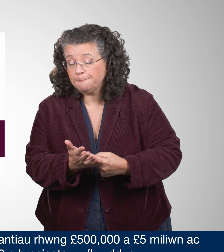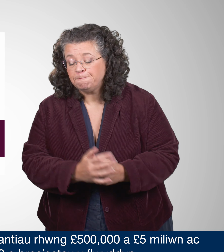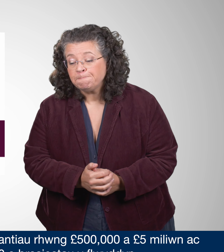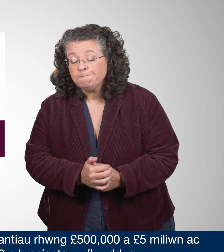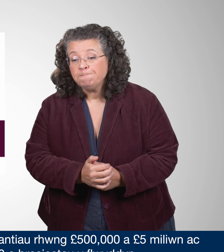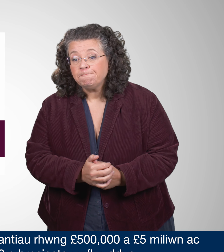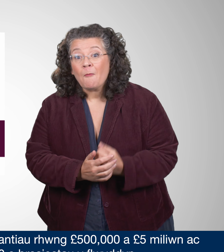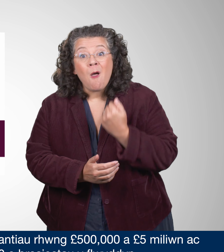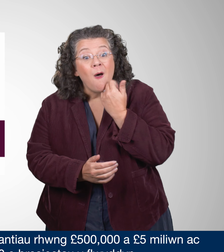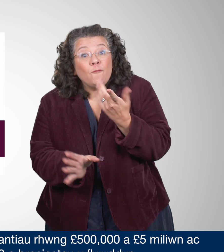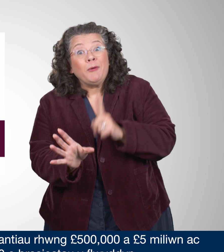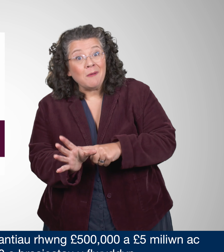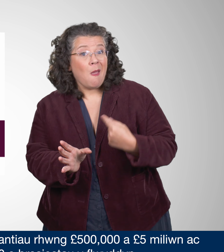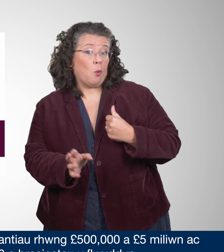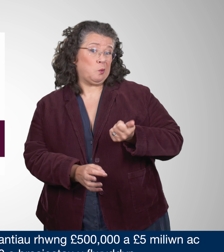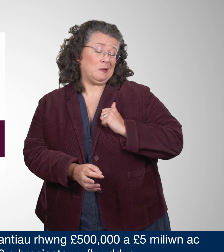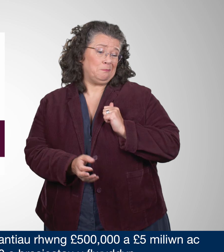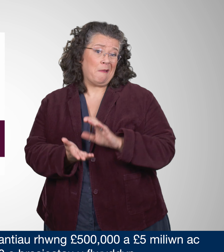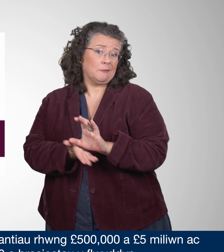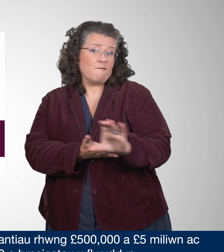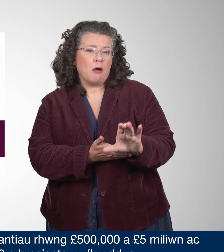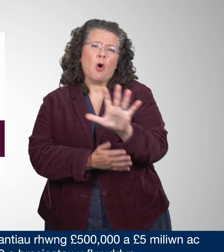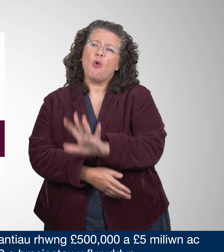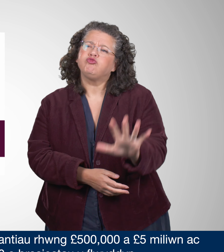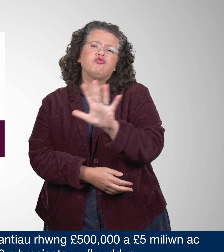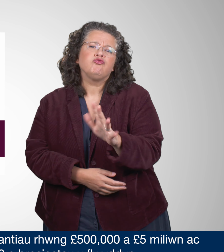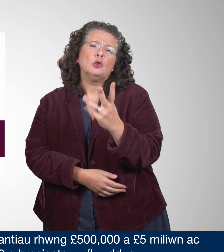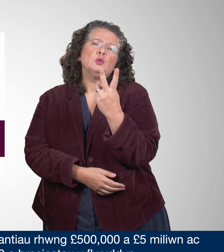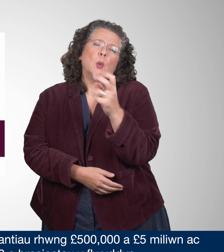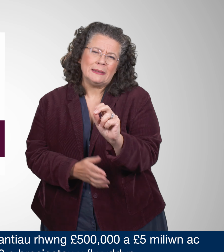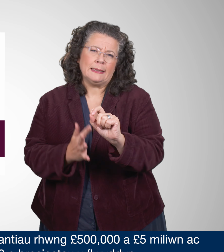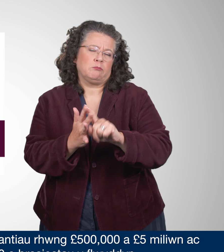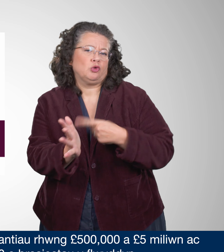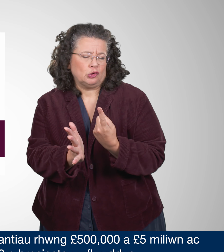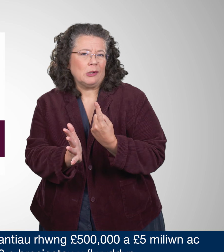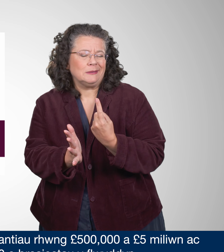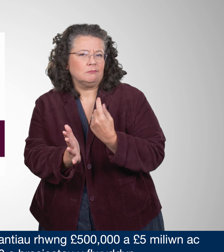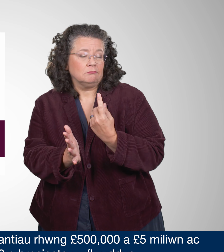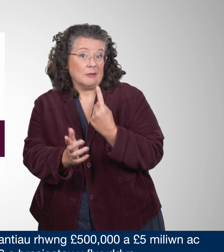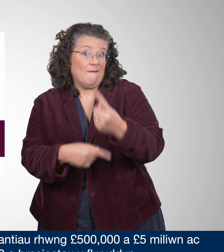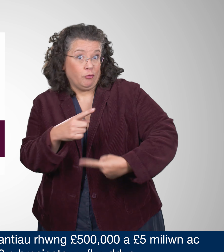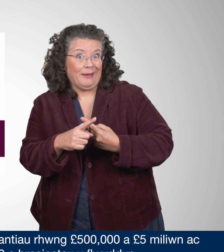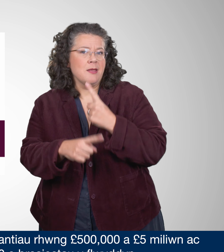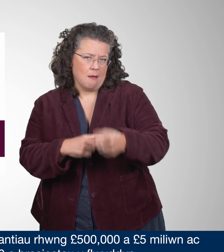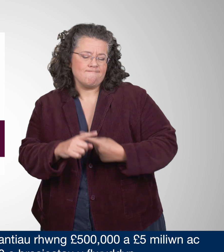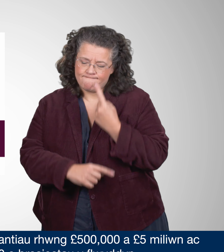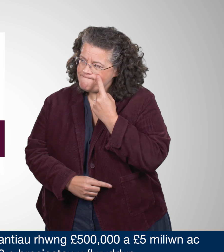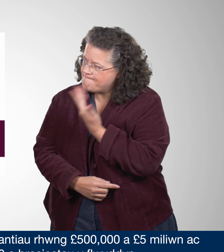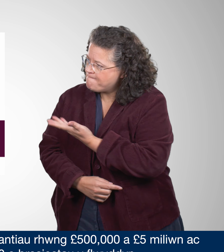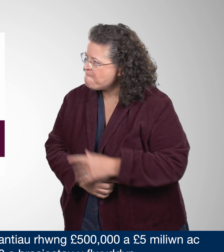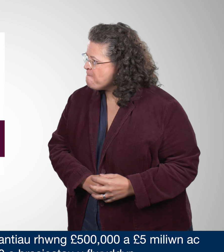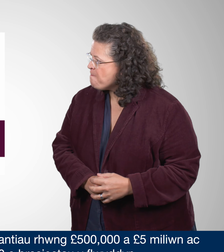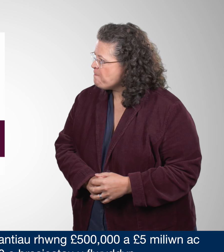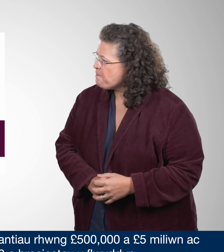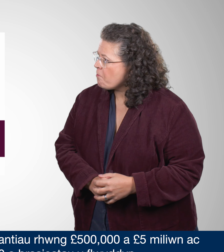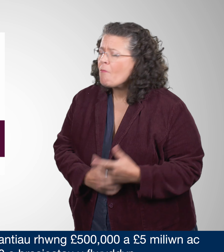ac rydym yn disgwyl ariannu tua 20 o brosiectau y flwyddyn. Hyd y grantiau sydd